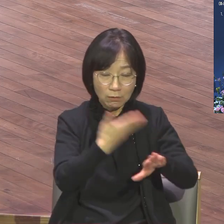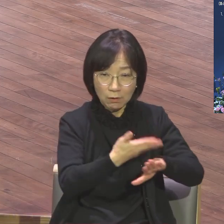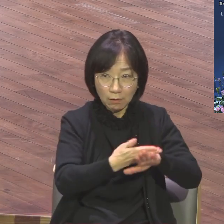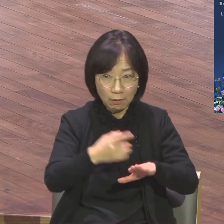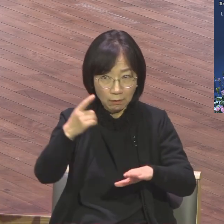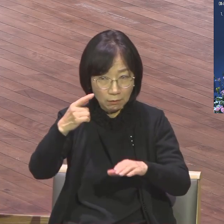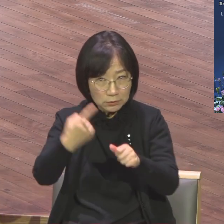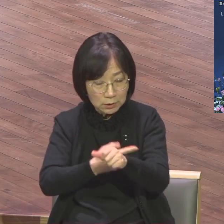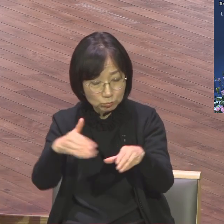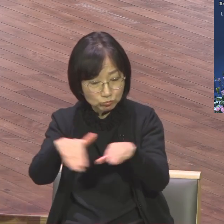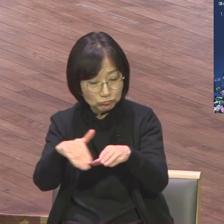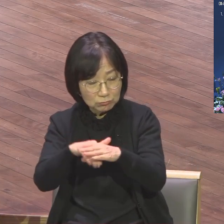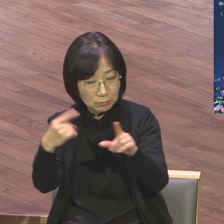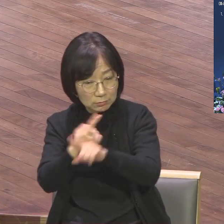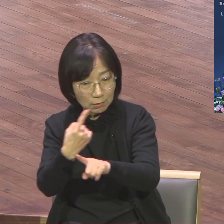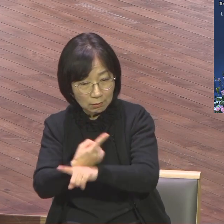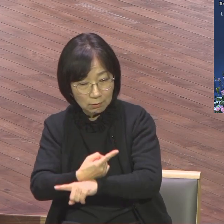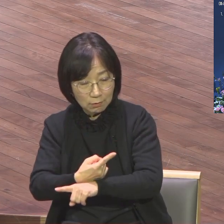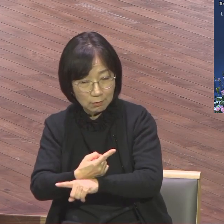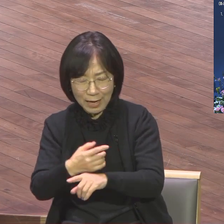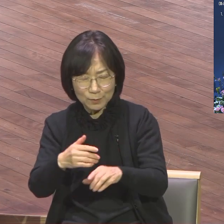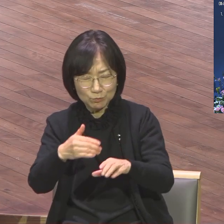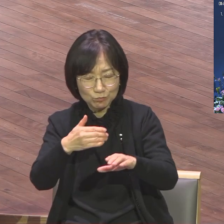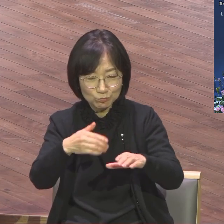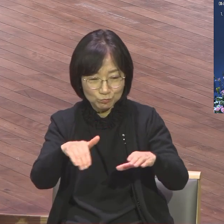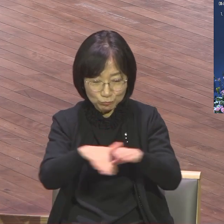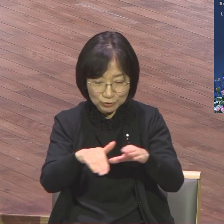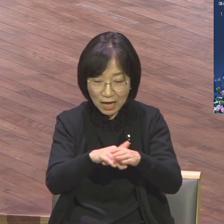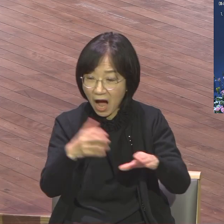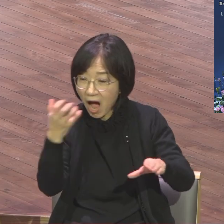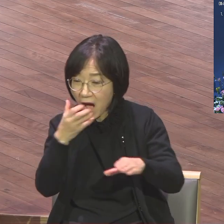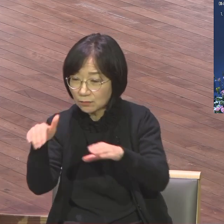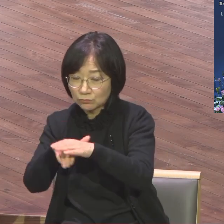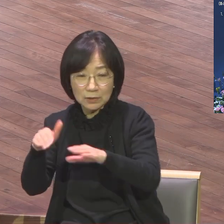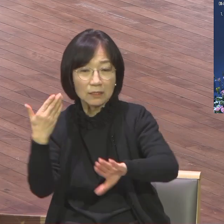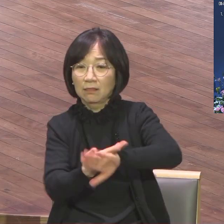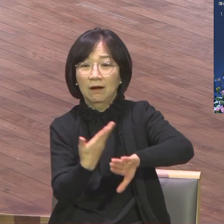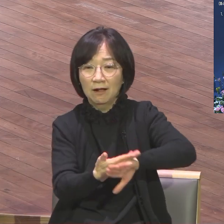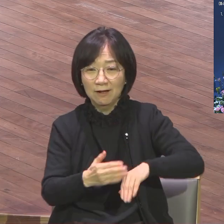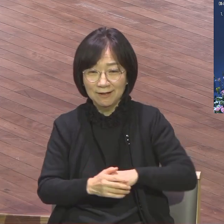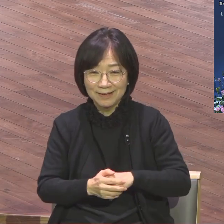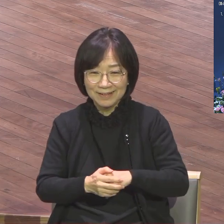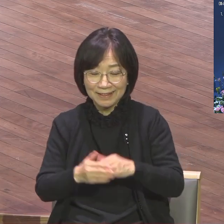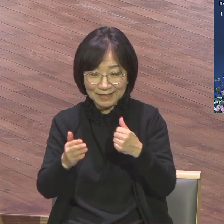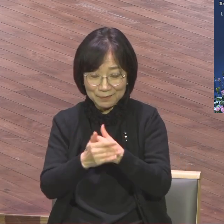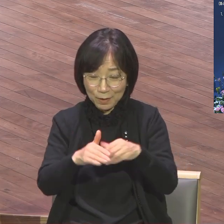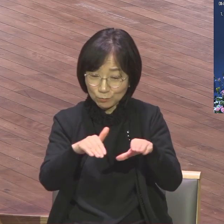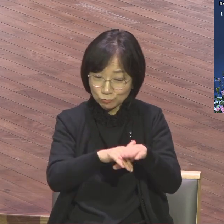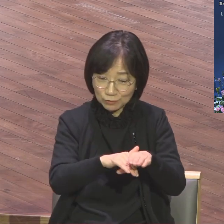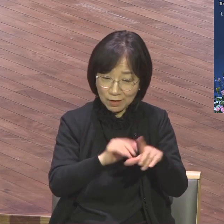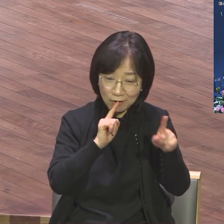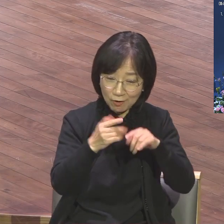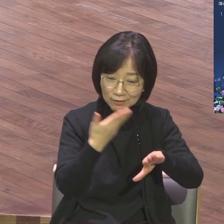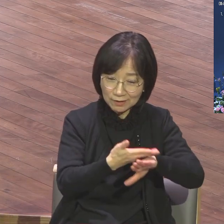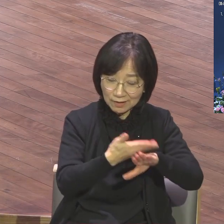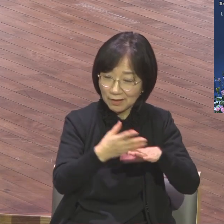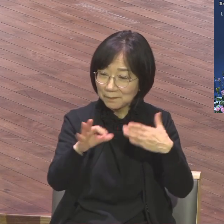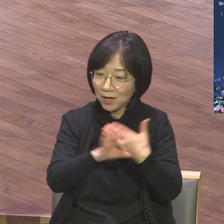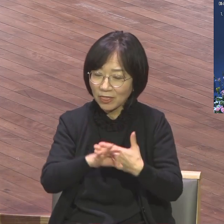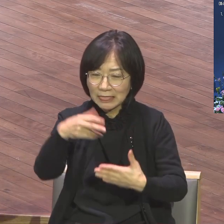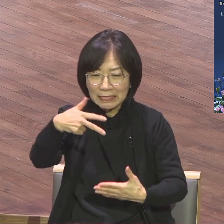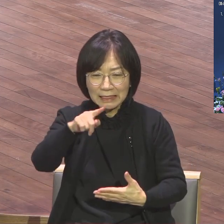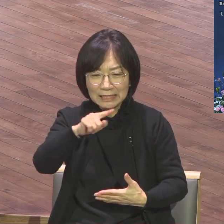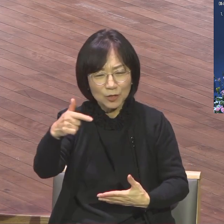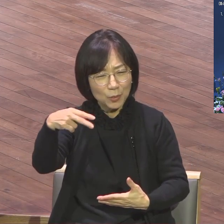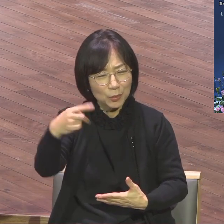그래서 언어와 문화가 다른 대상을 통해서 복음 전가하기 때문에 선교라는 용어를 씁니다. 그래서 농인